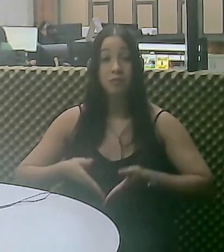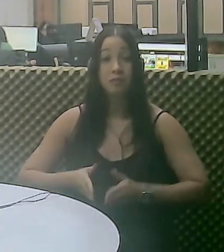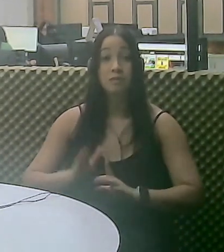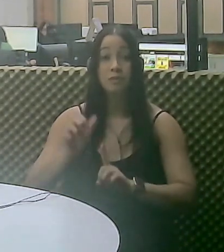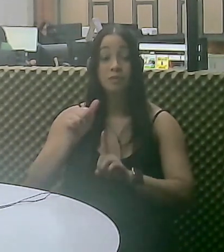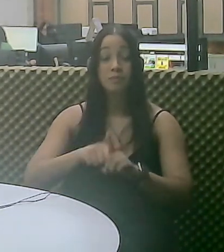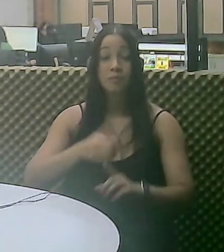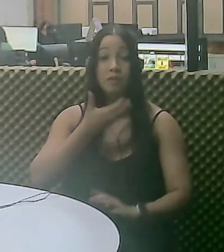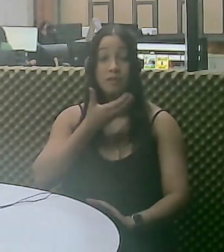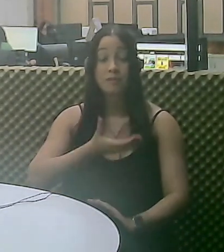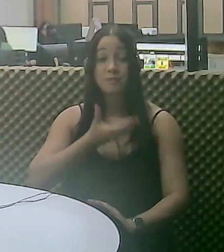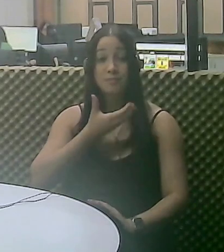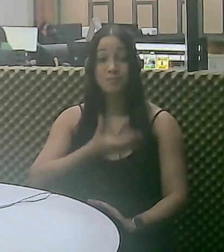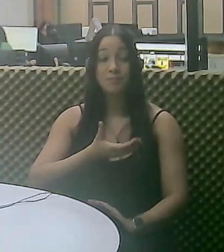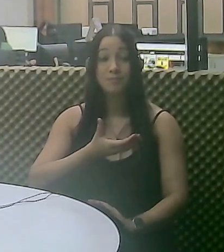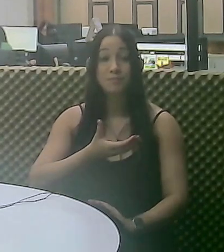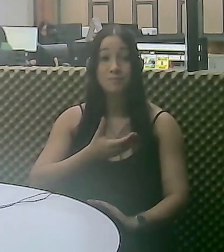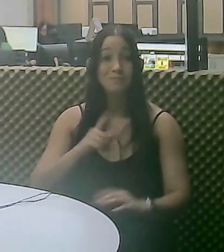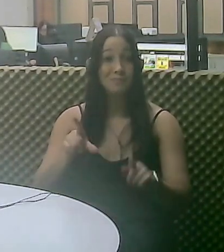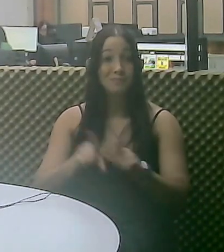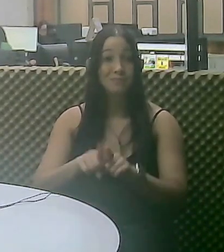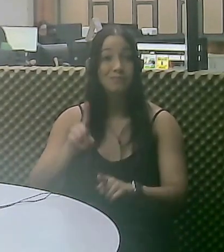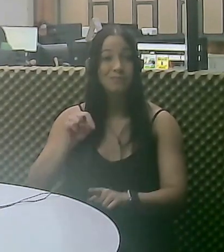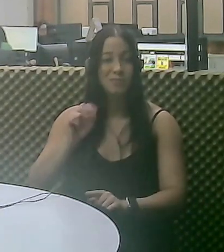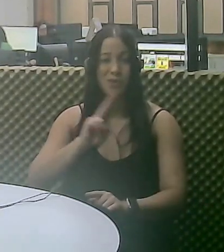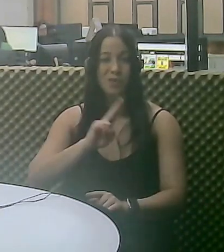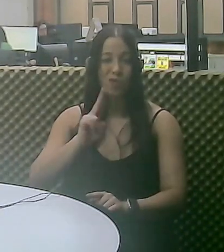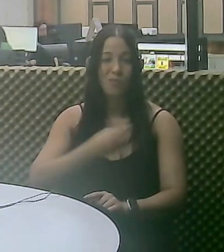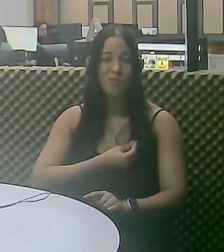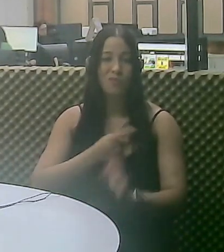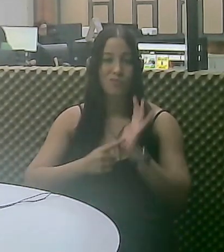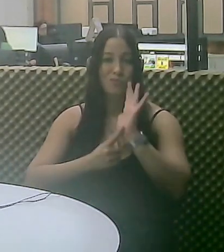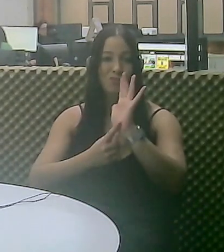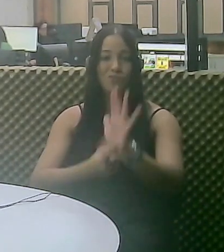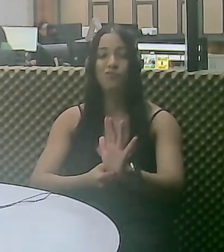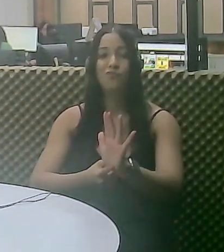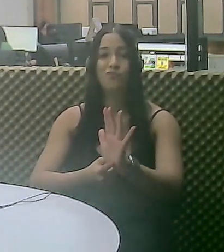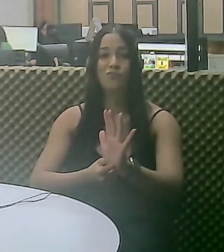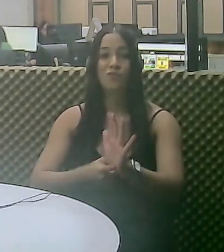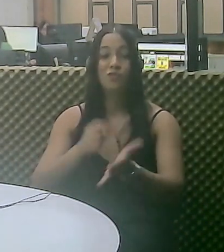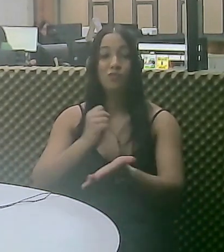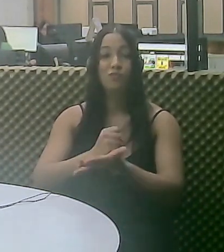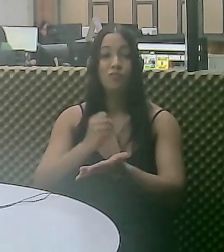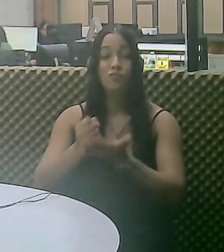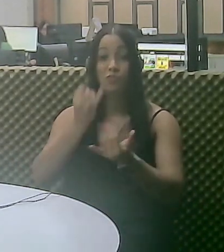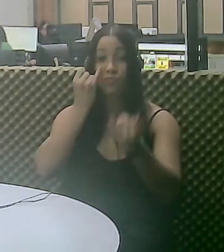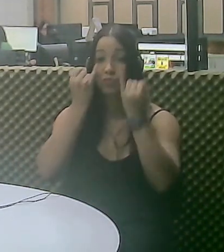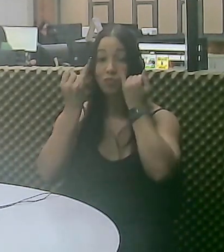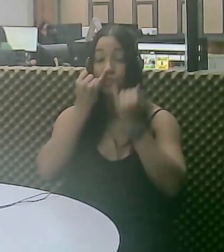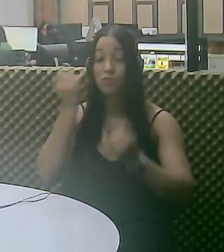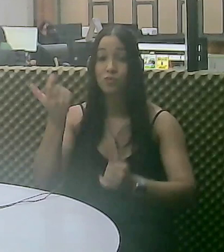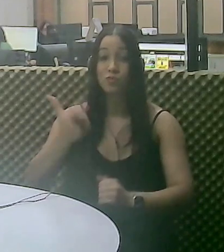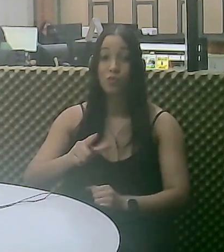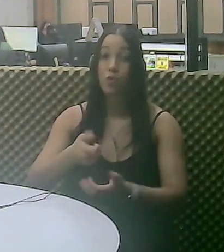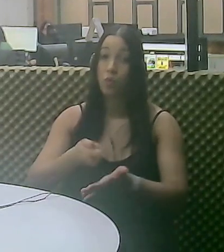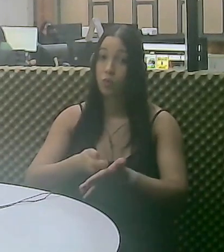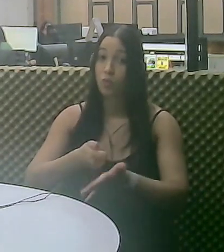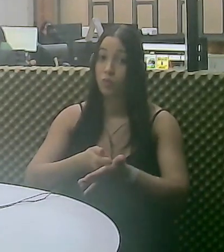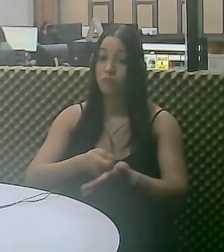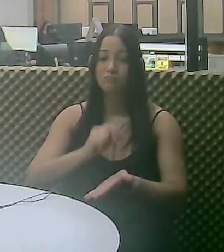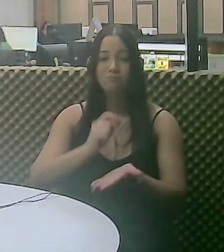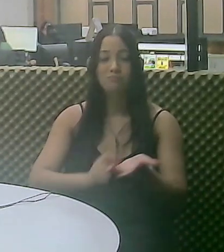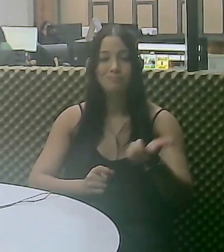pensionistas nascidos em dezembro. Também conhecida como prova de vida, a atualização de dados é obrigatória. Para